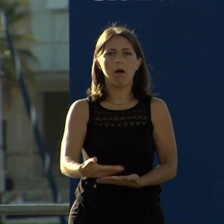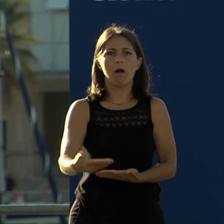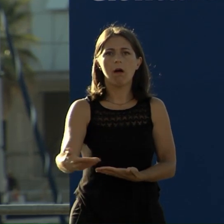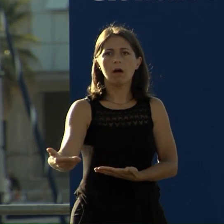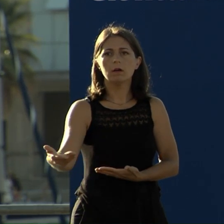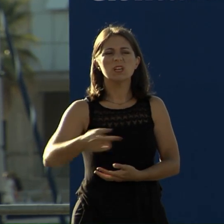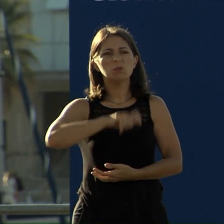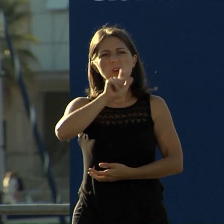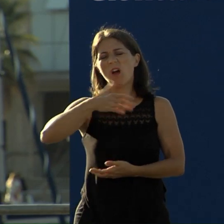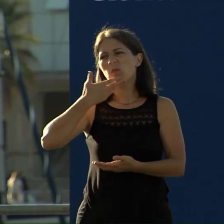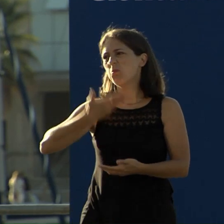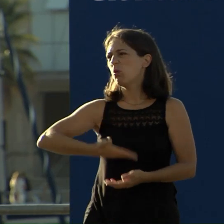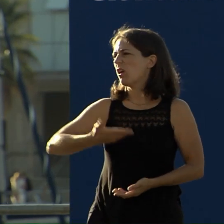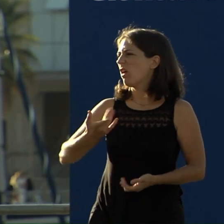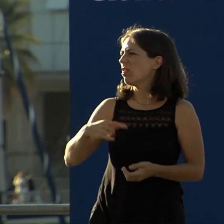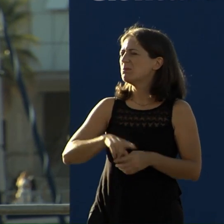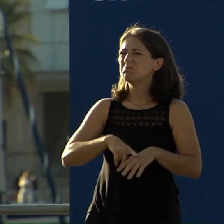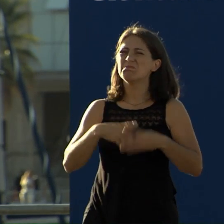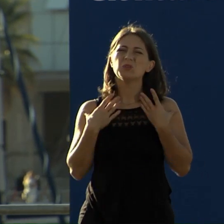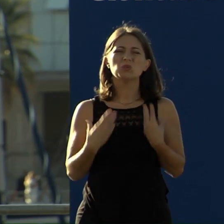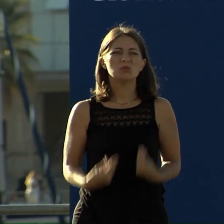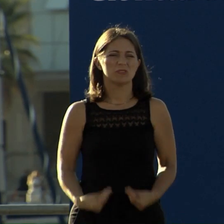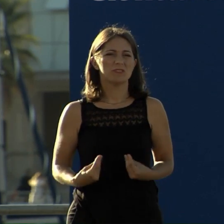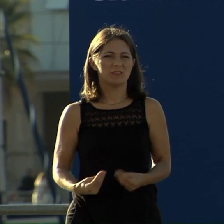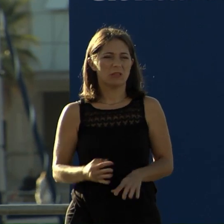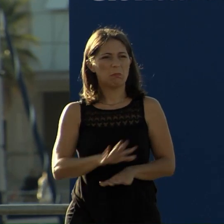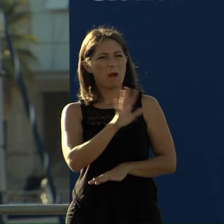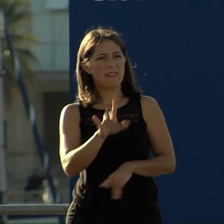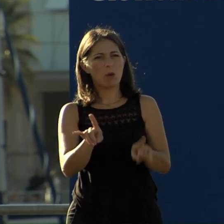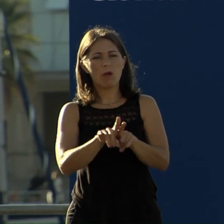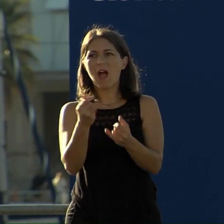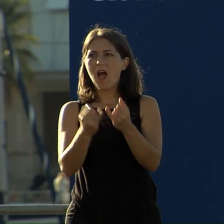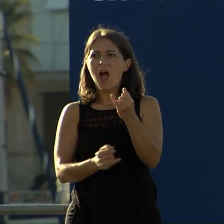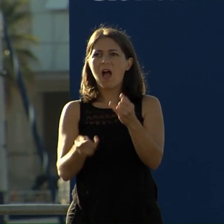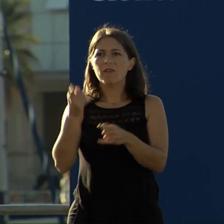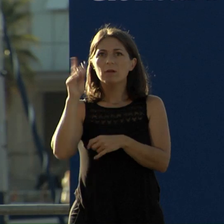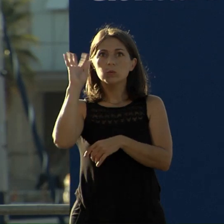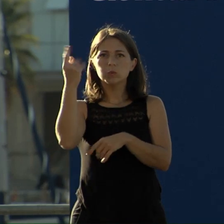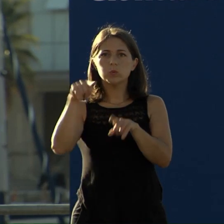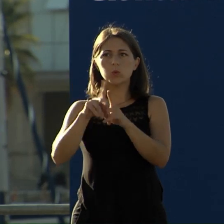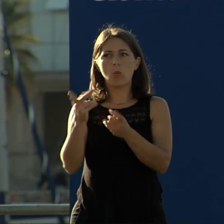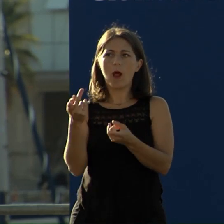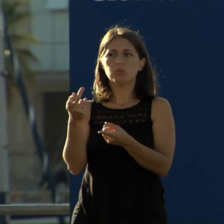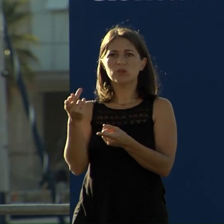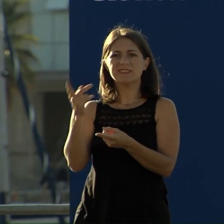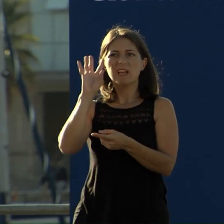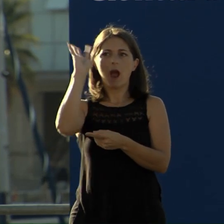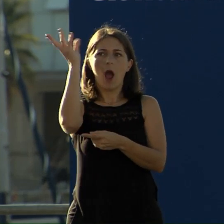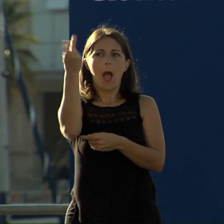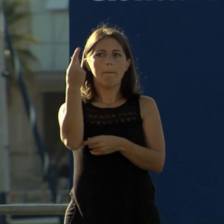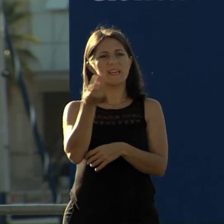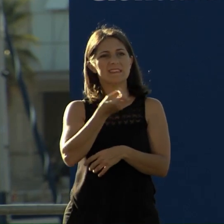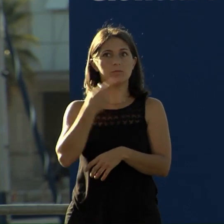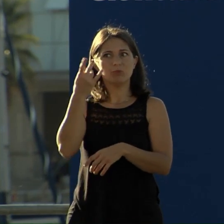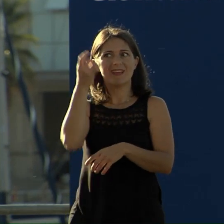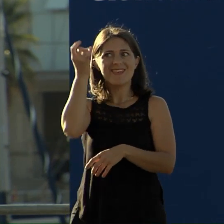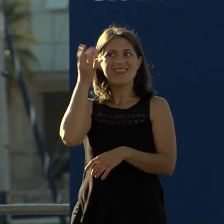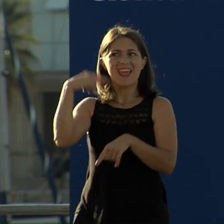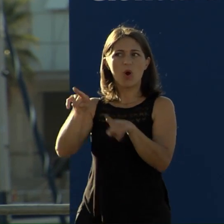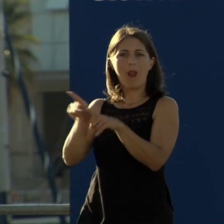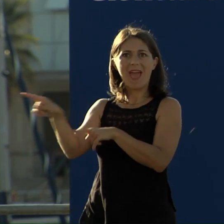La gente está aburrida, la gente está triste, y parece que ese es el clima ideal de la restauración, de la reacción, de los que